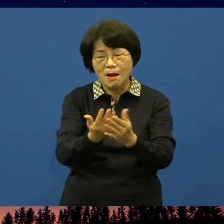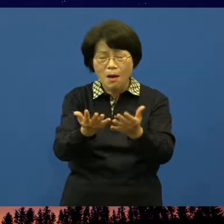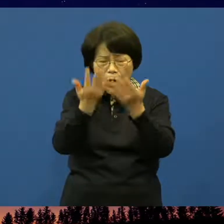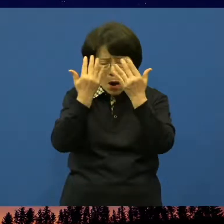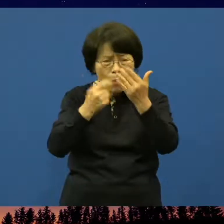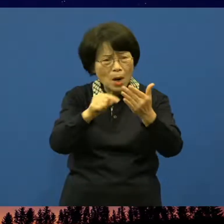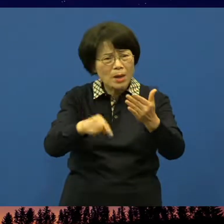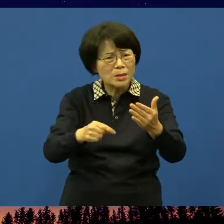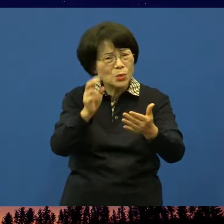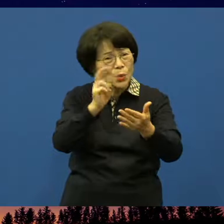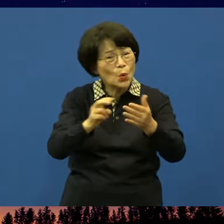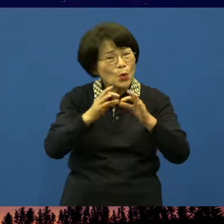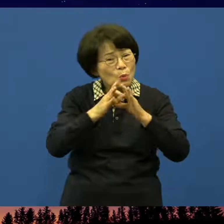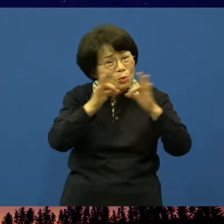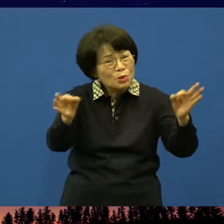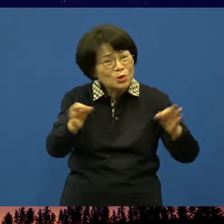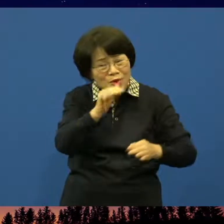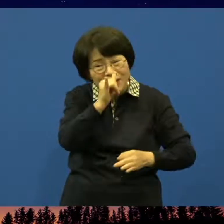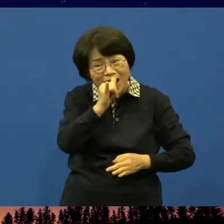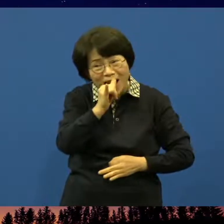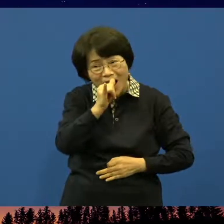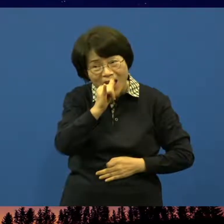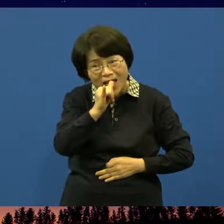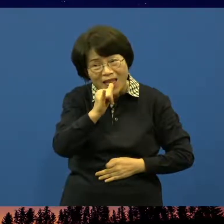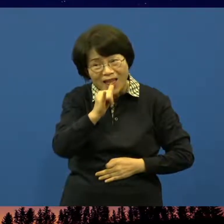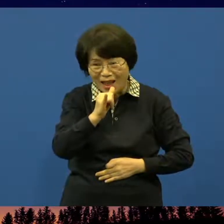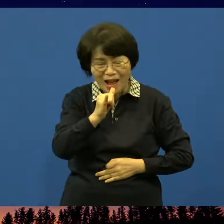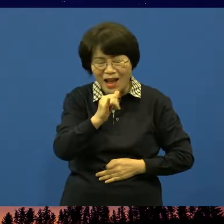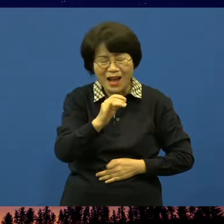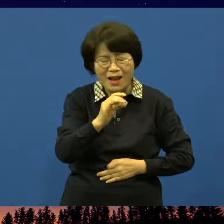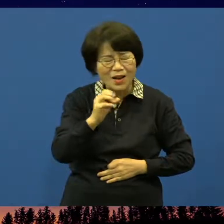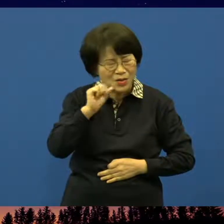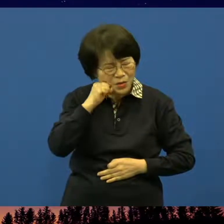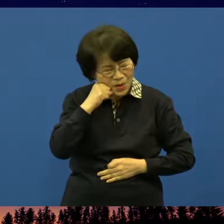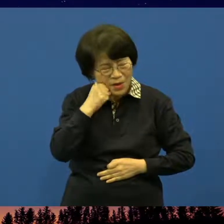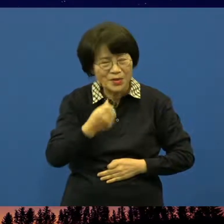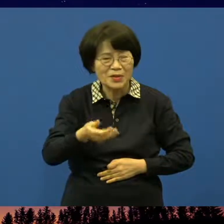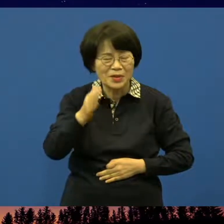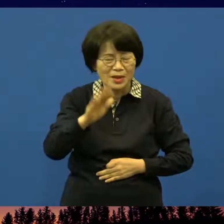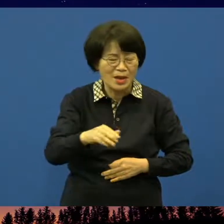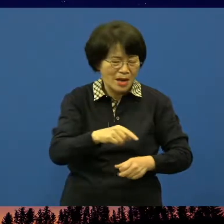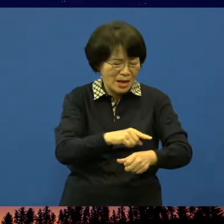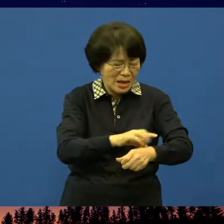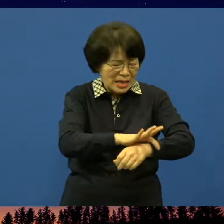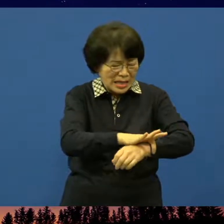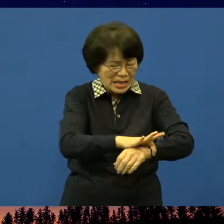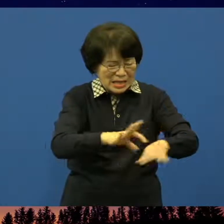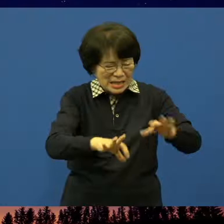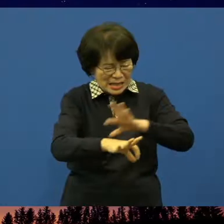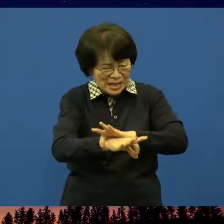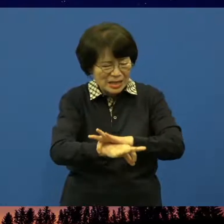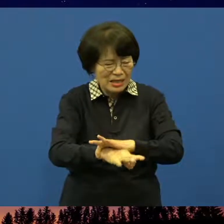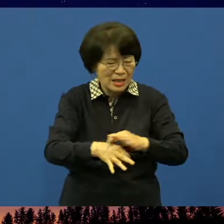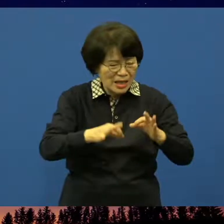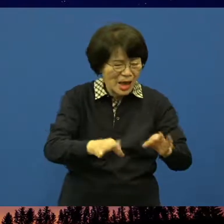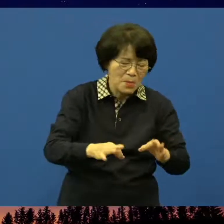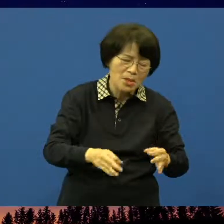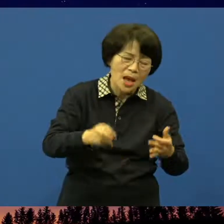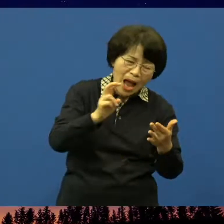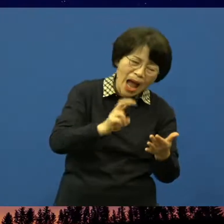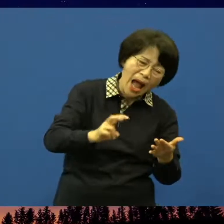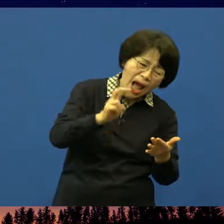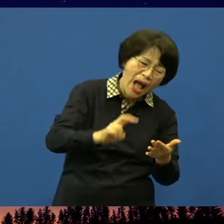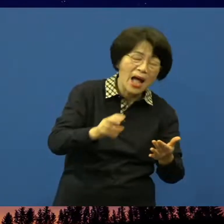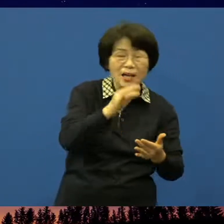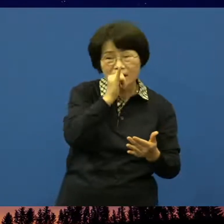여러분? 쇠고랑을 차고 있는데 쇠고랑을 정그렁. 예.